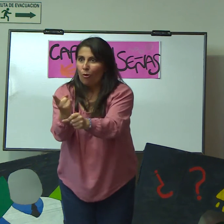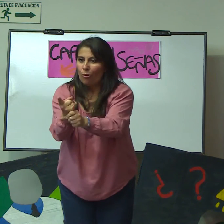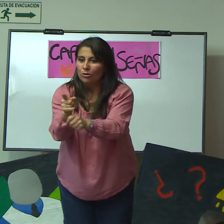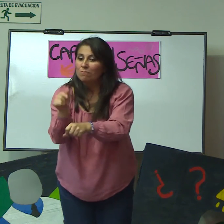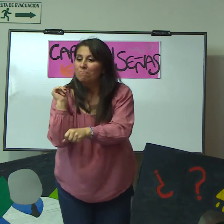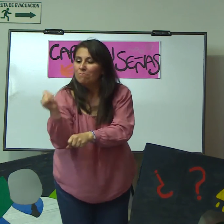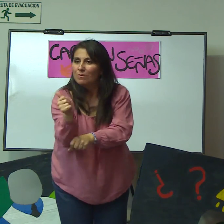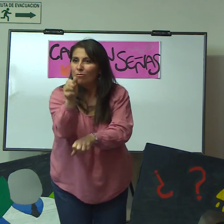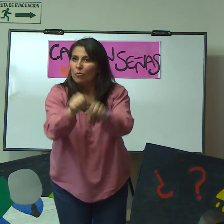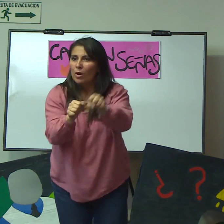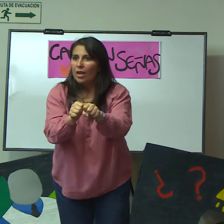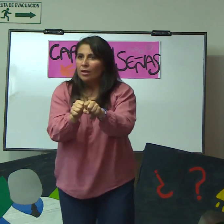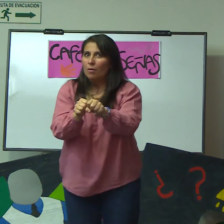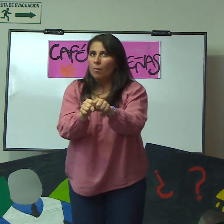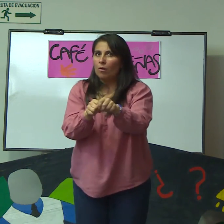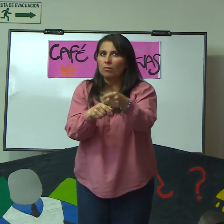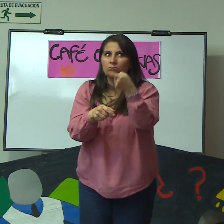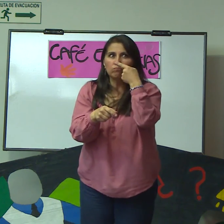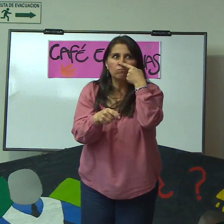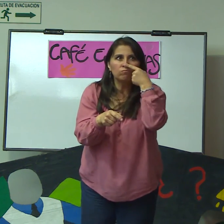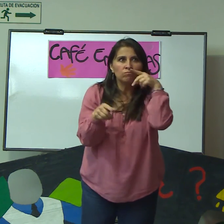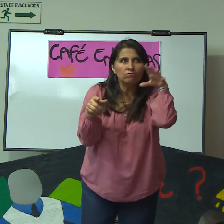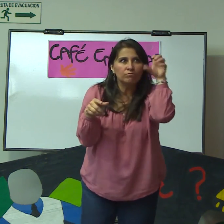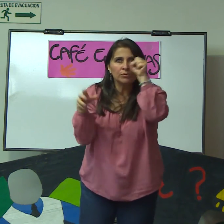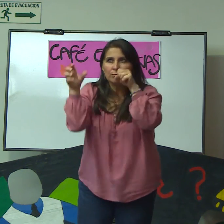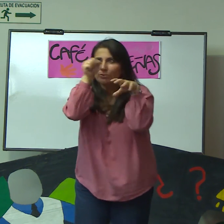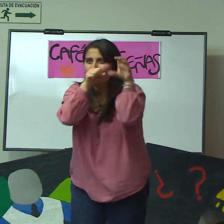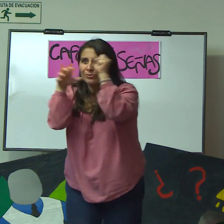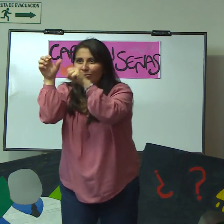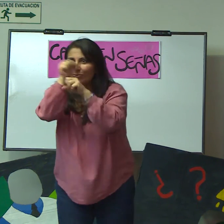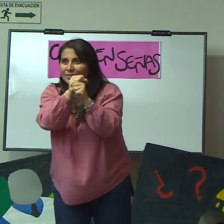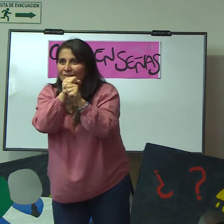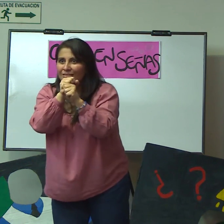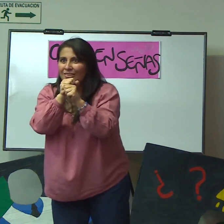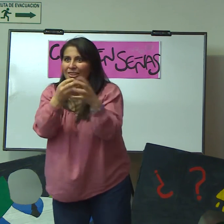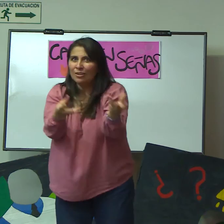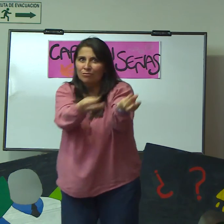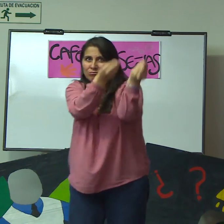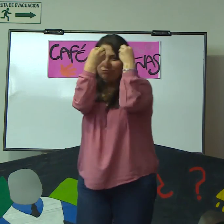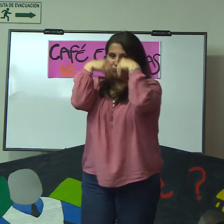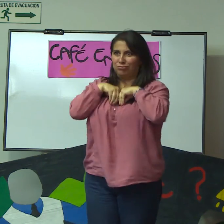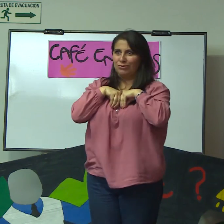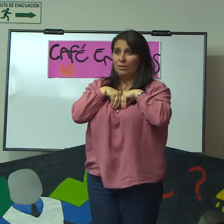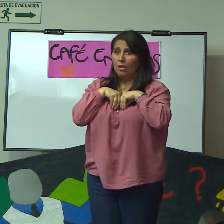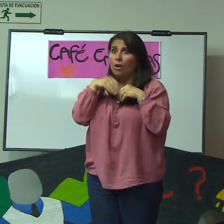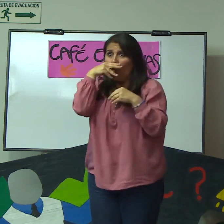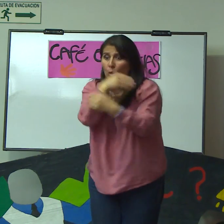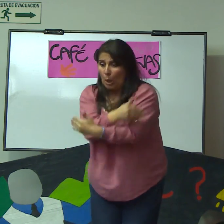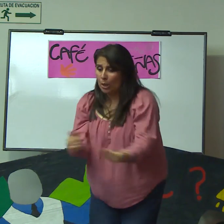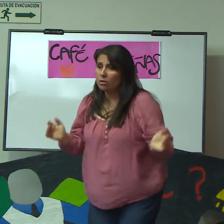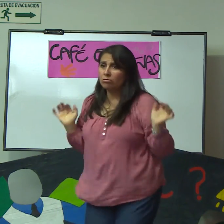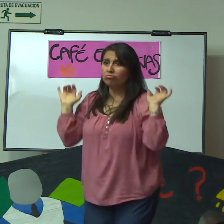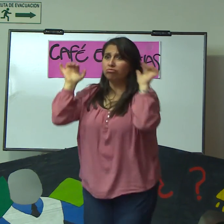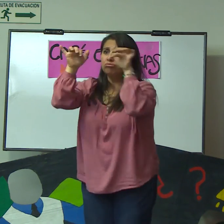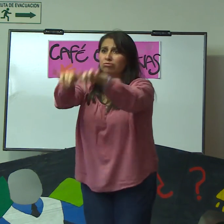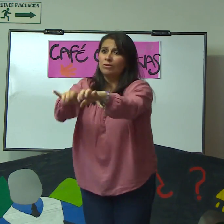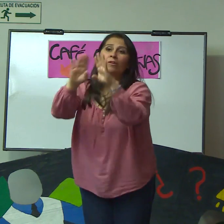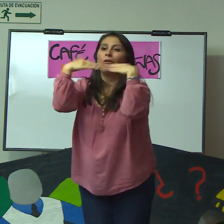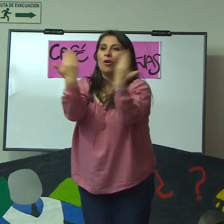como fortalecerla más. Los niños cuando llegan a la escuela de por sí son muy curiosos y a veces